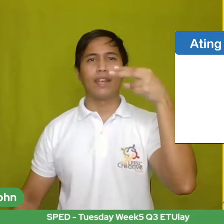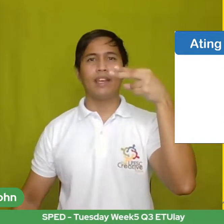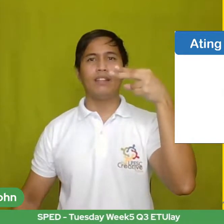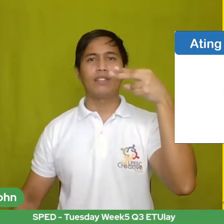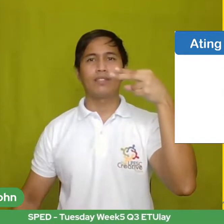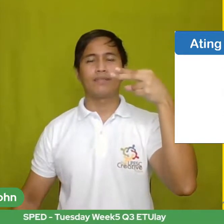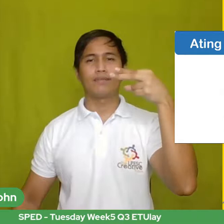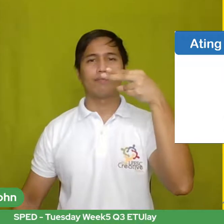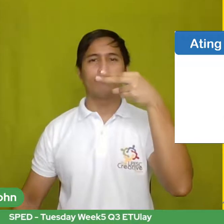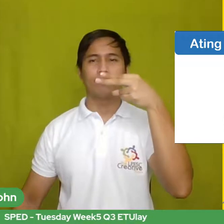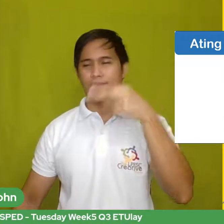H.